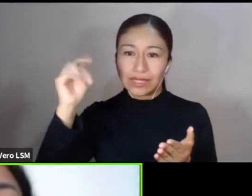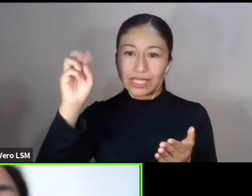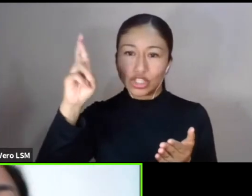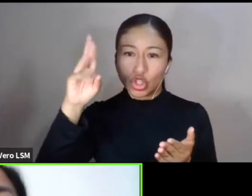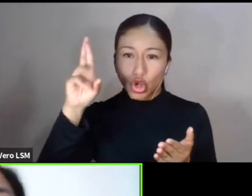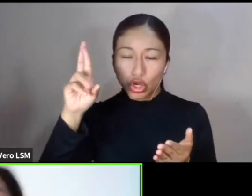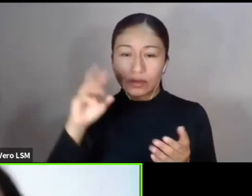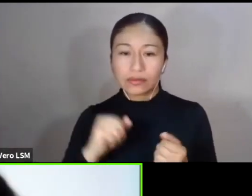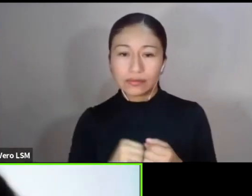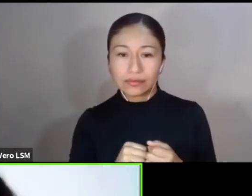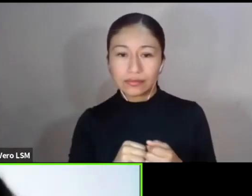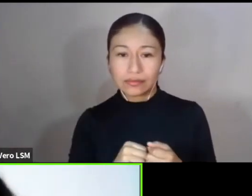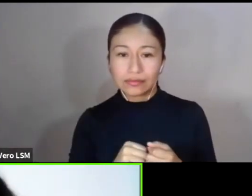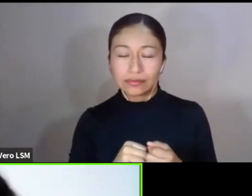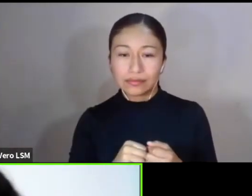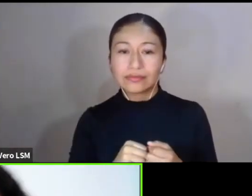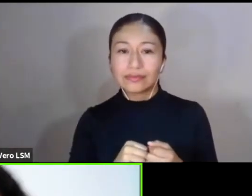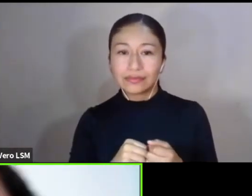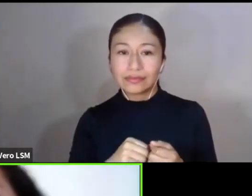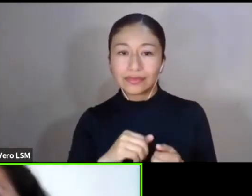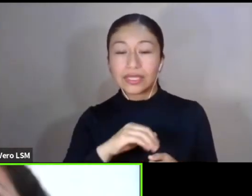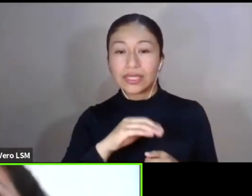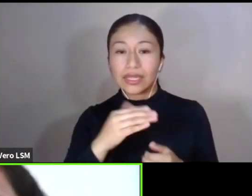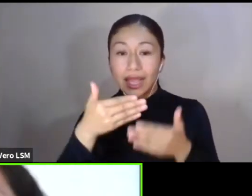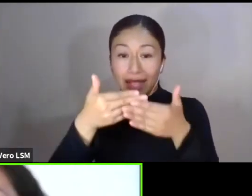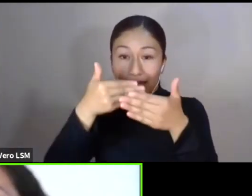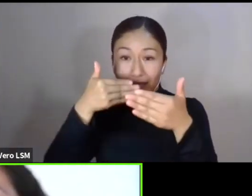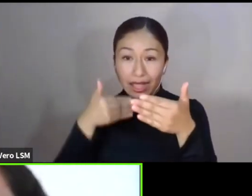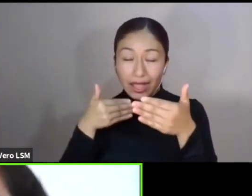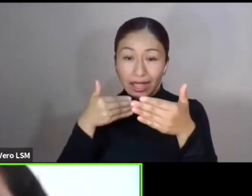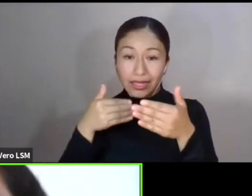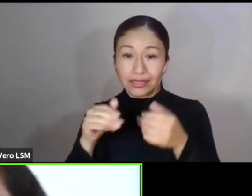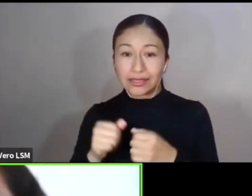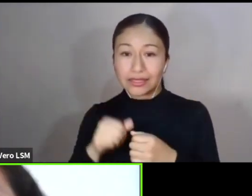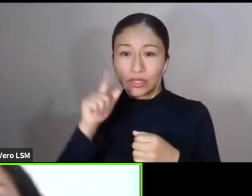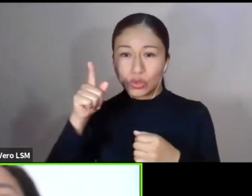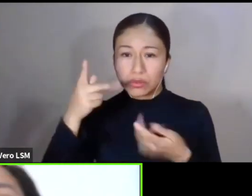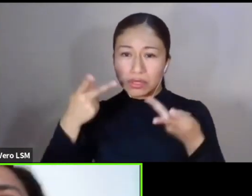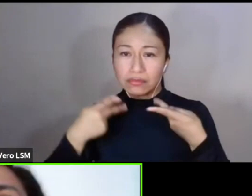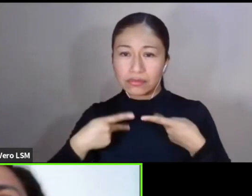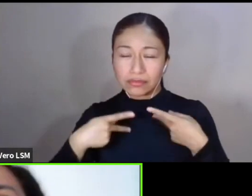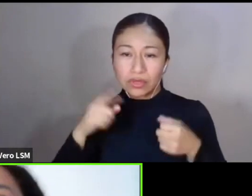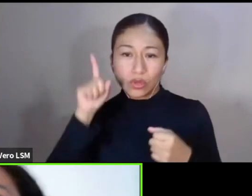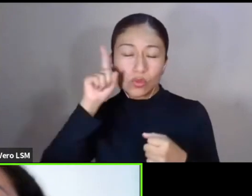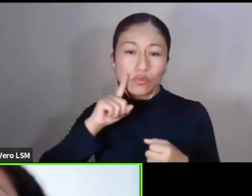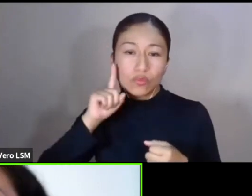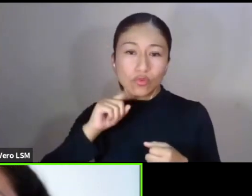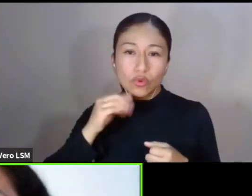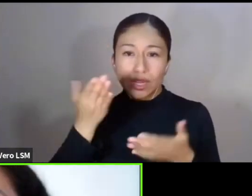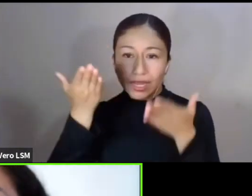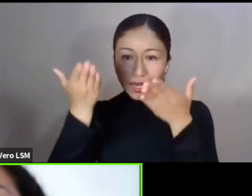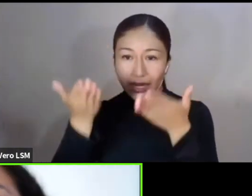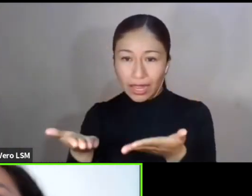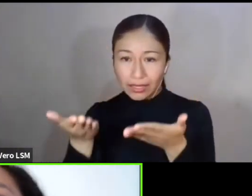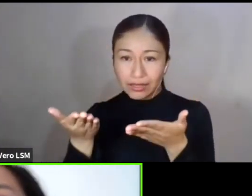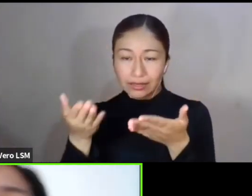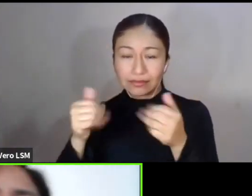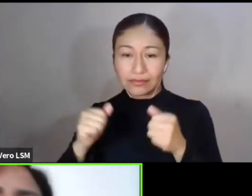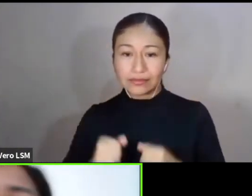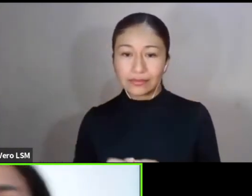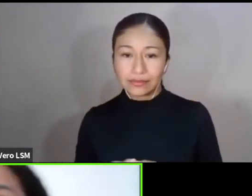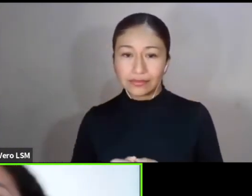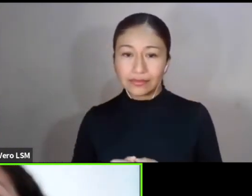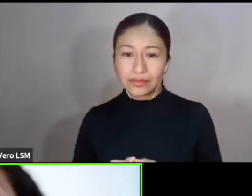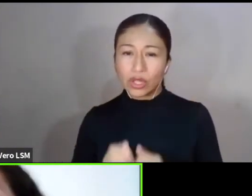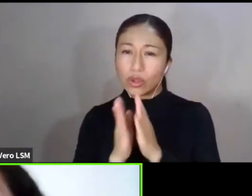Jazmín, también una de nuestras alumnas de la Escuela Nacional de Trabajo Social, que está con nosotros, para